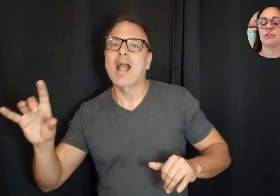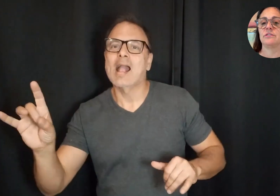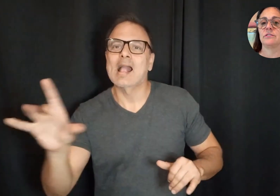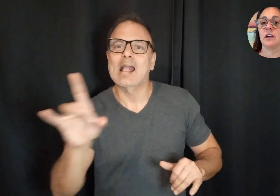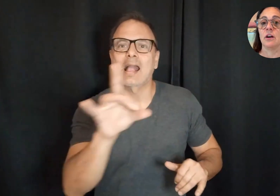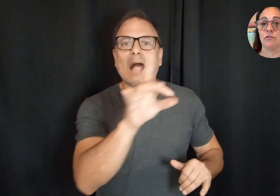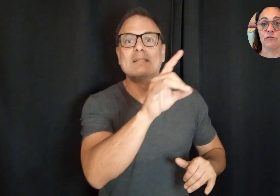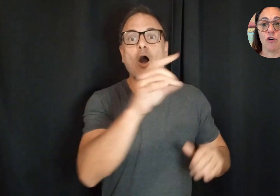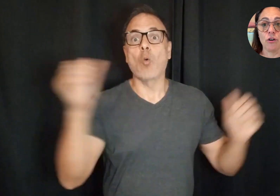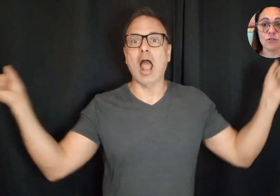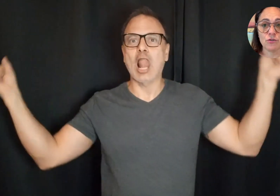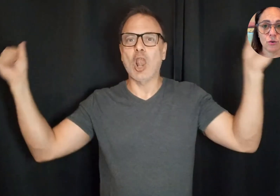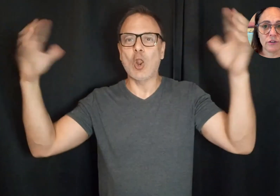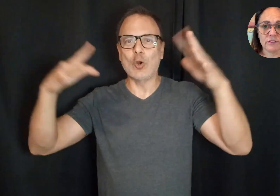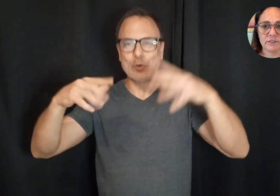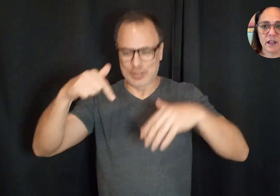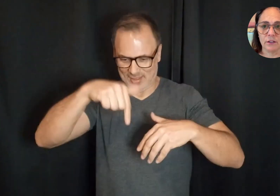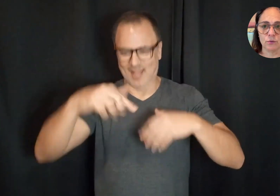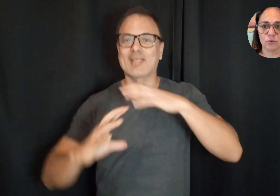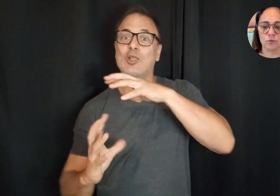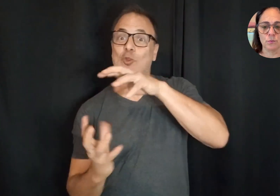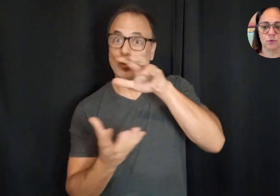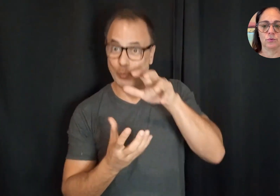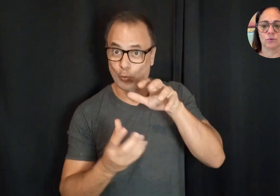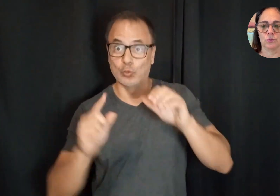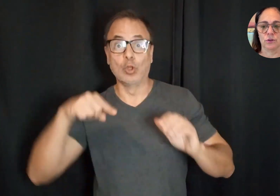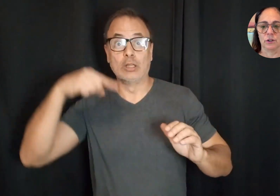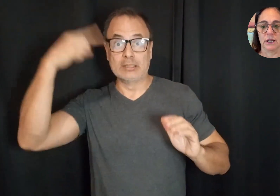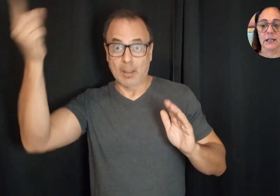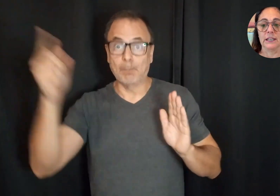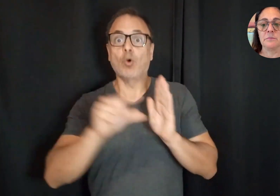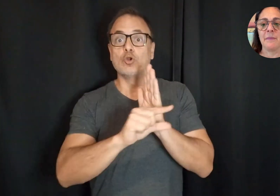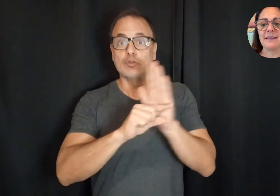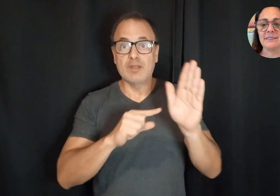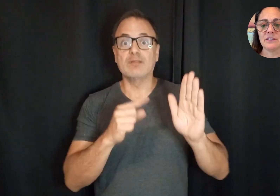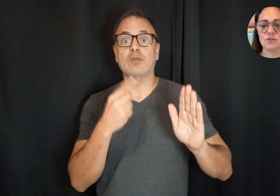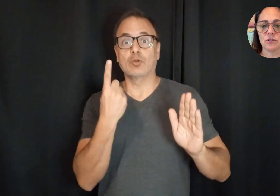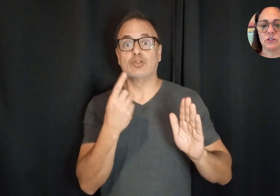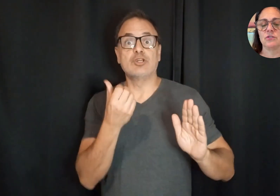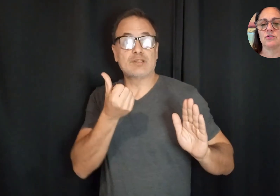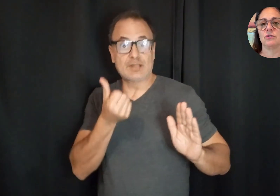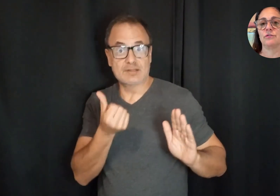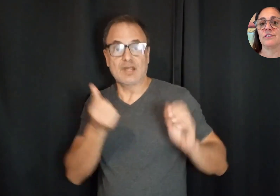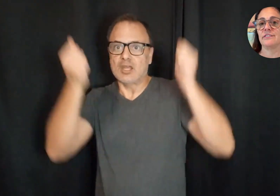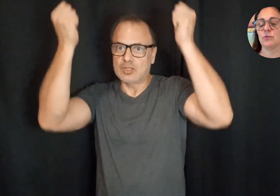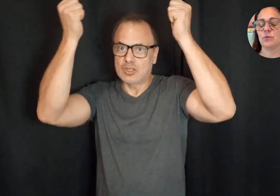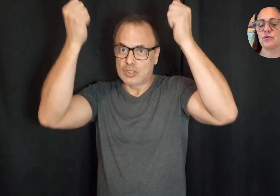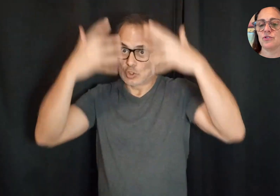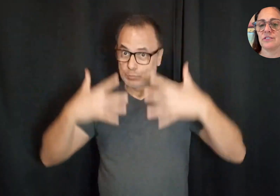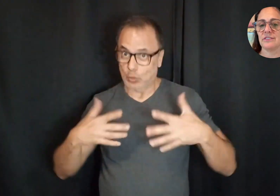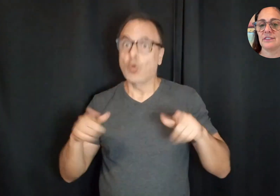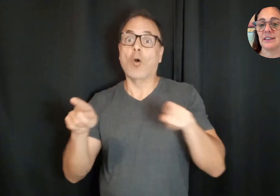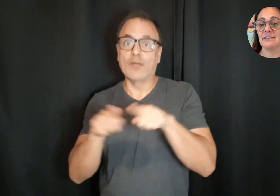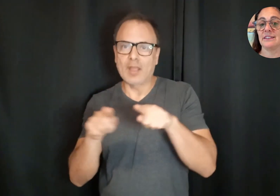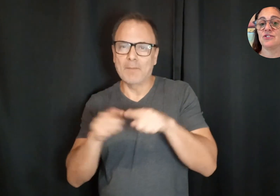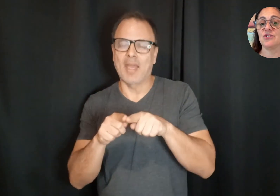disse, vós sois a luz do mundo. E mais adiante, no versículo 16, ele